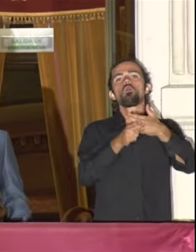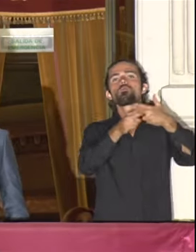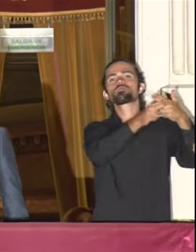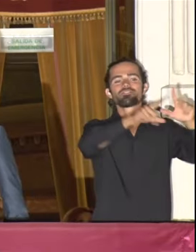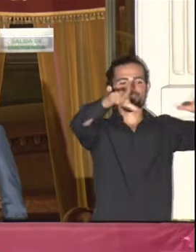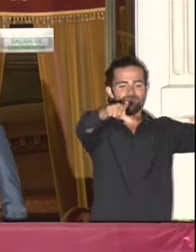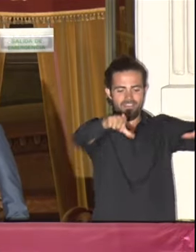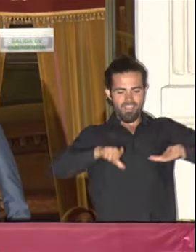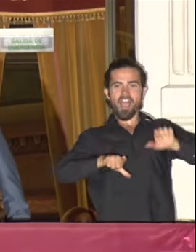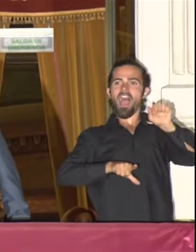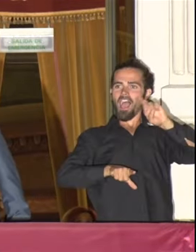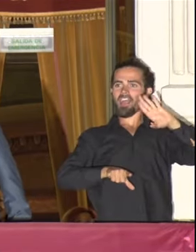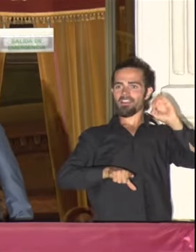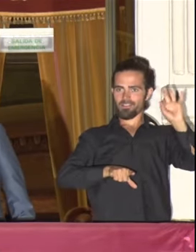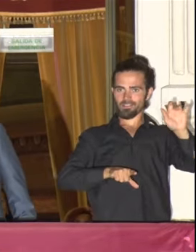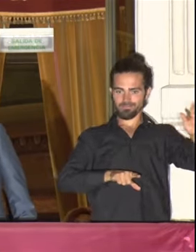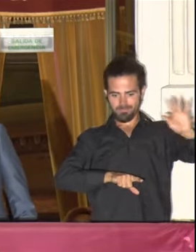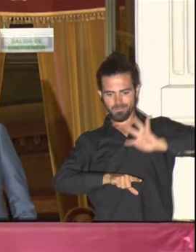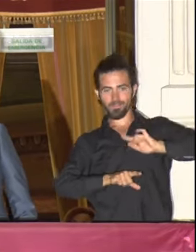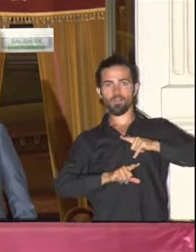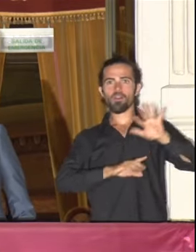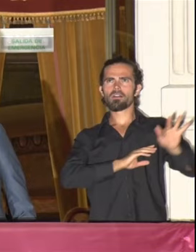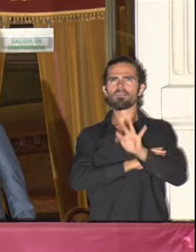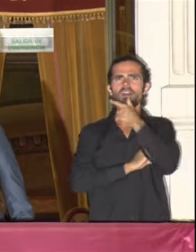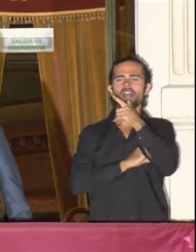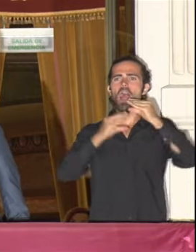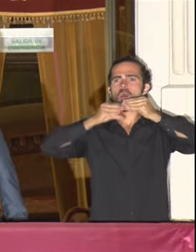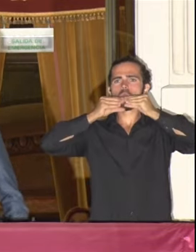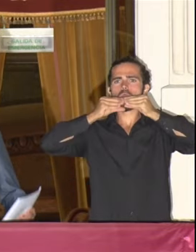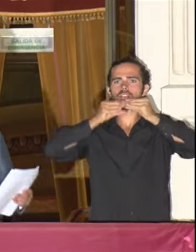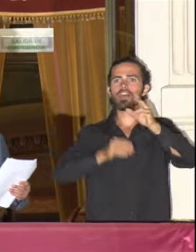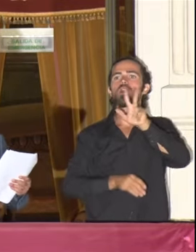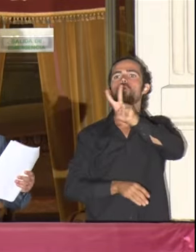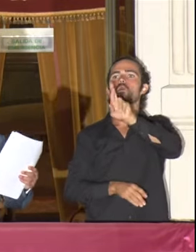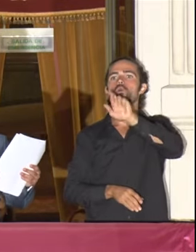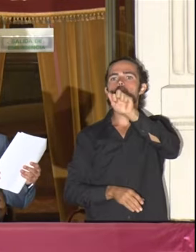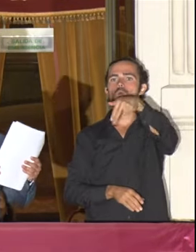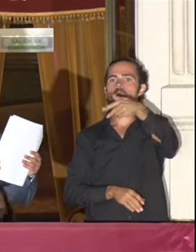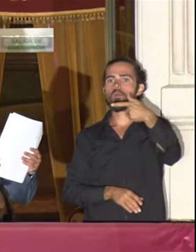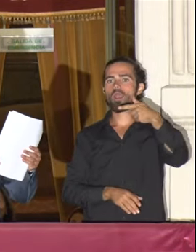Luego están las hamburguesas blancas, que llegaron al Albacete antes que